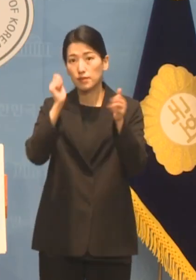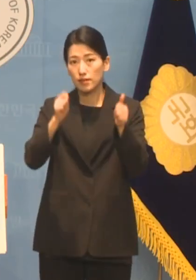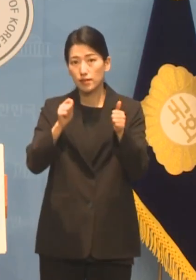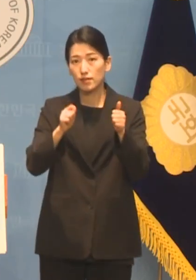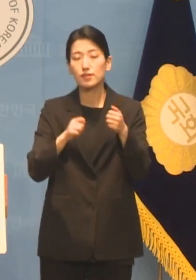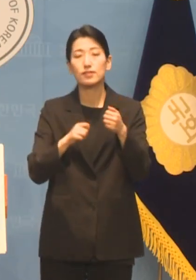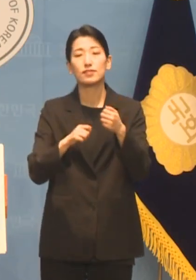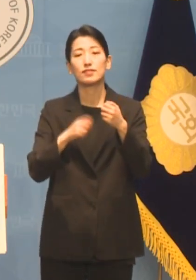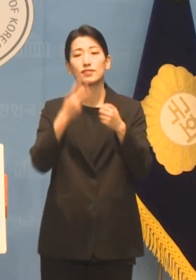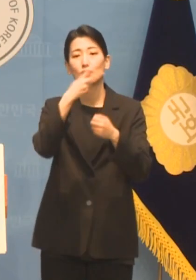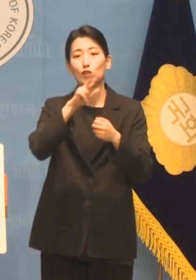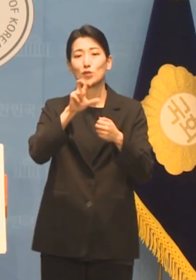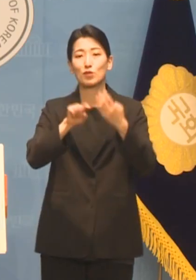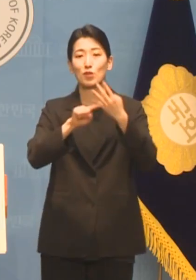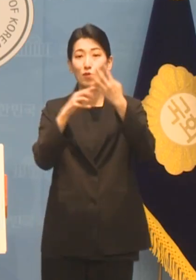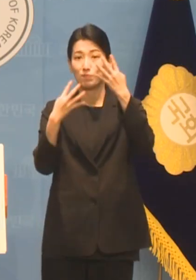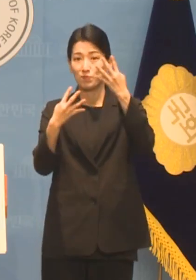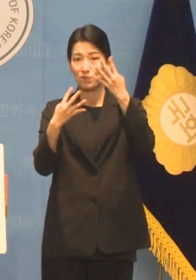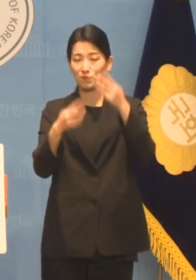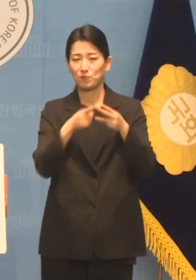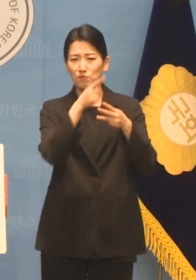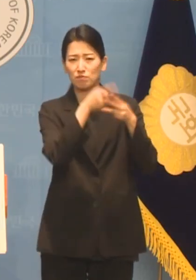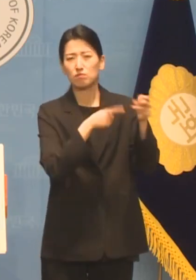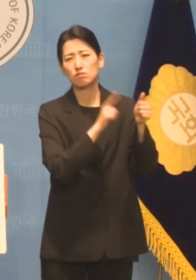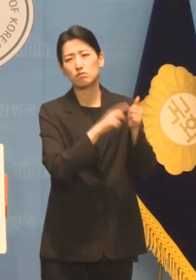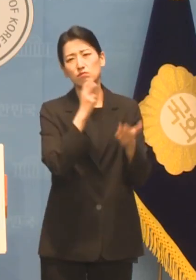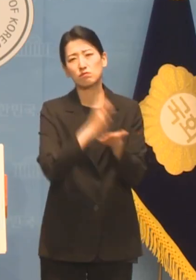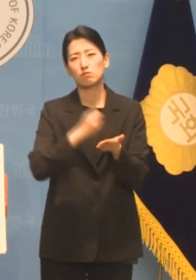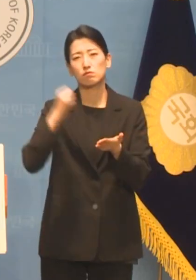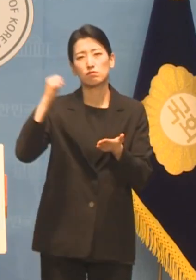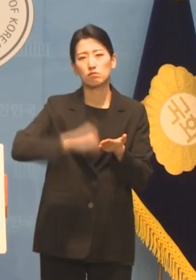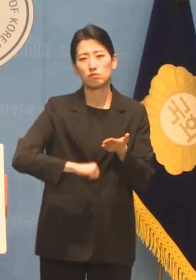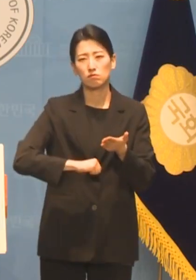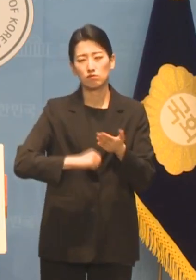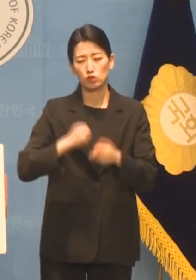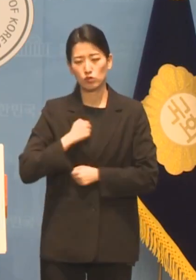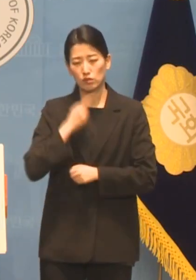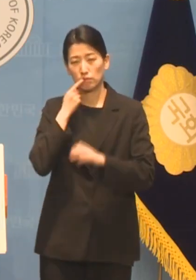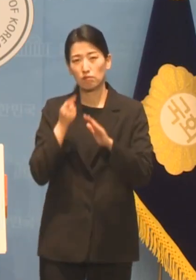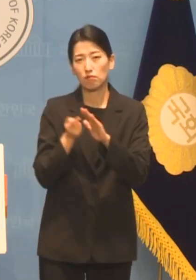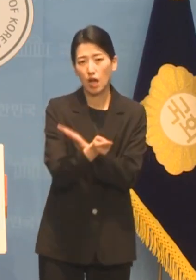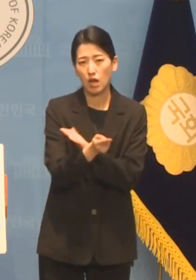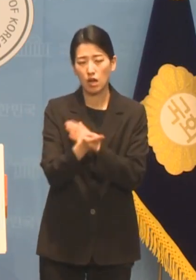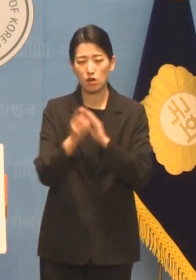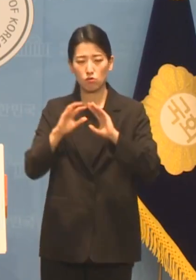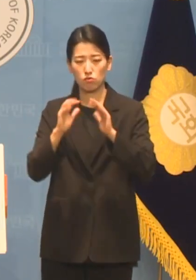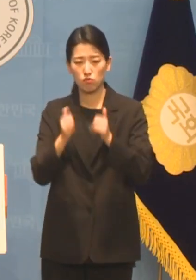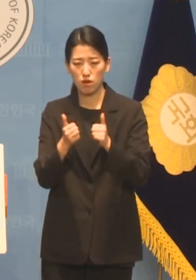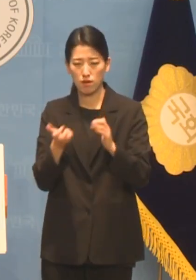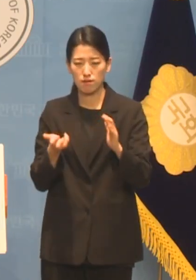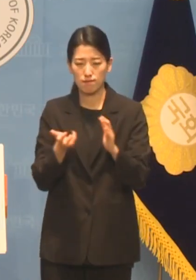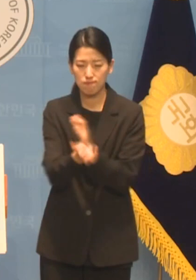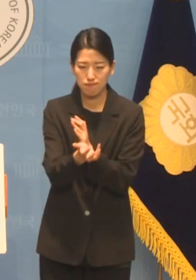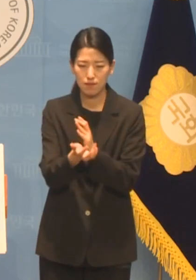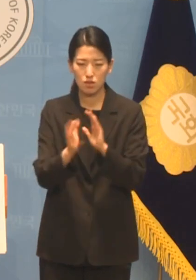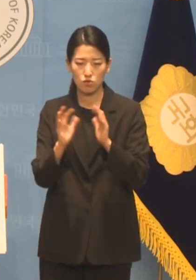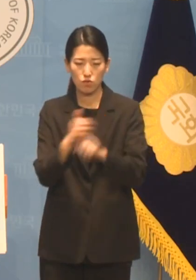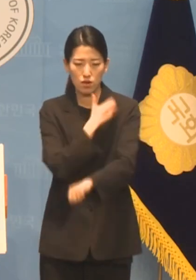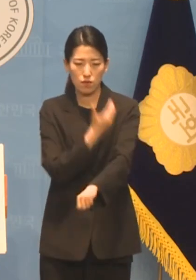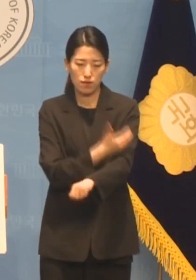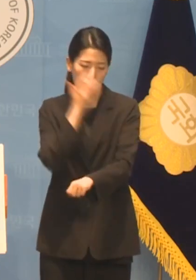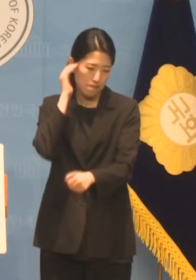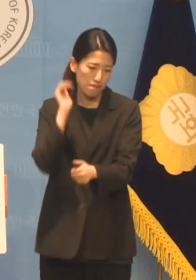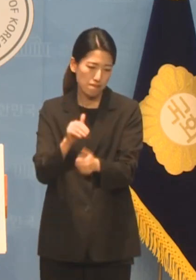4월 4일 윤석열 전 대통령이 유연적이고 위법한 계엄 선포로 국회 등 헌법기관의 권한을 훼손하였다고